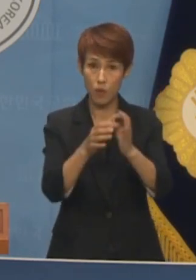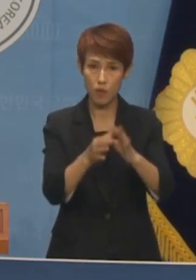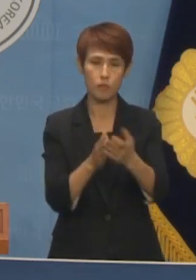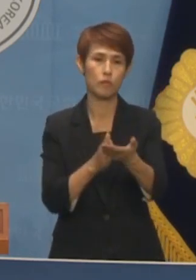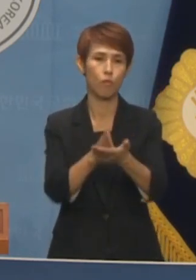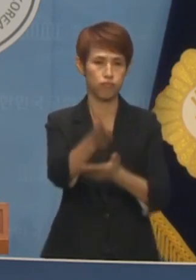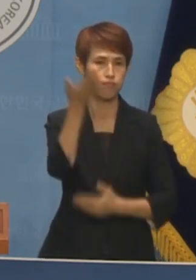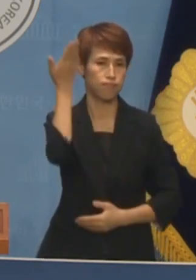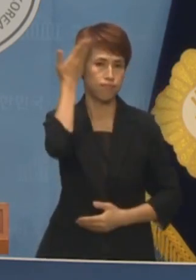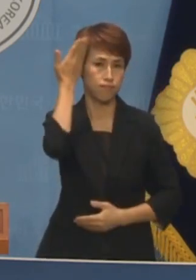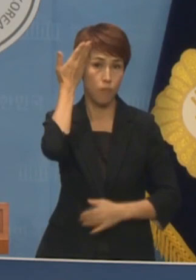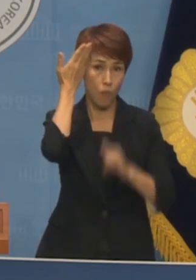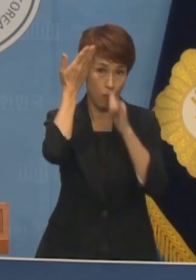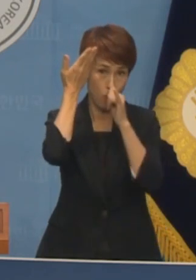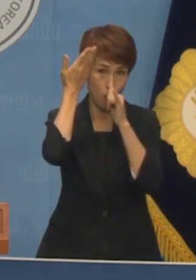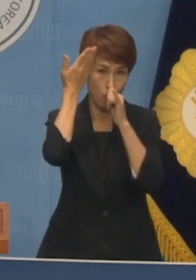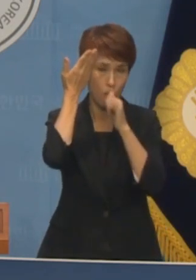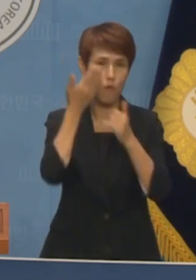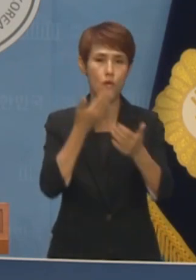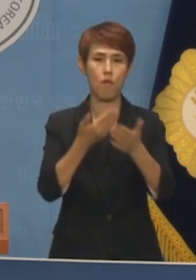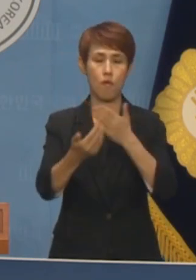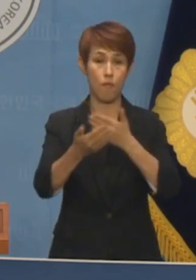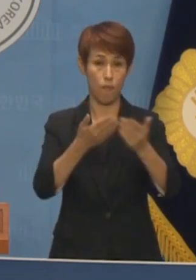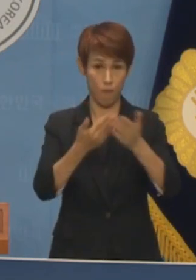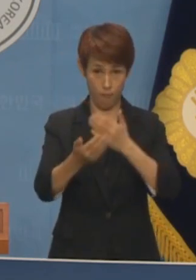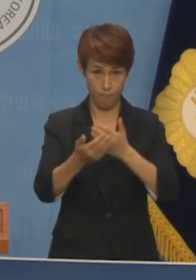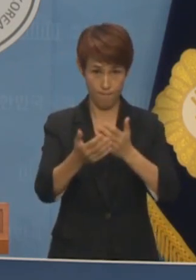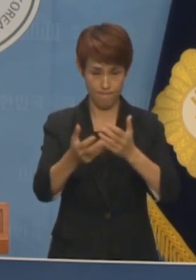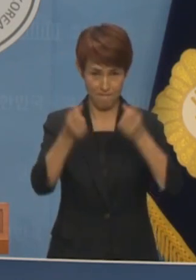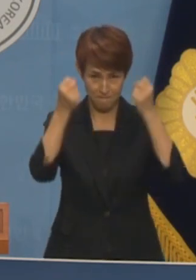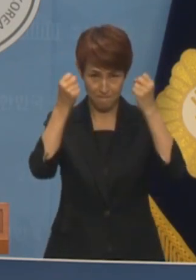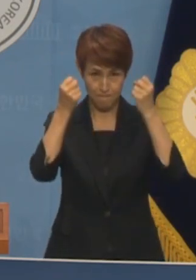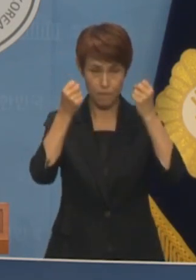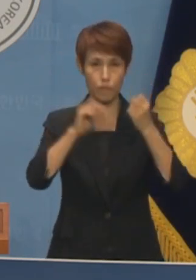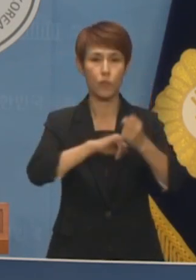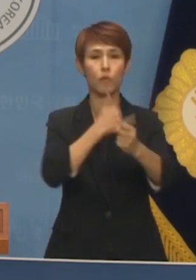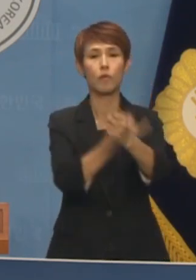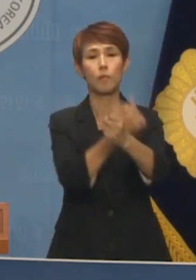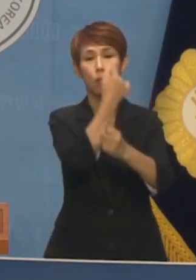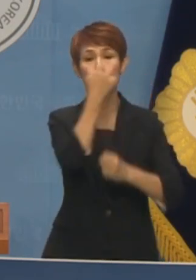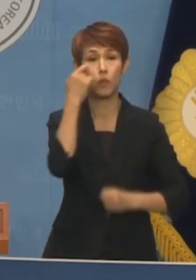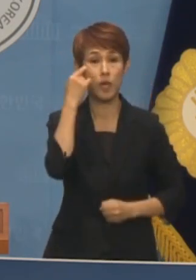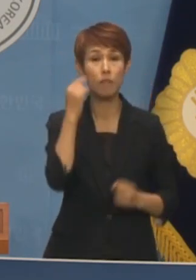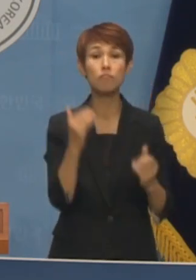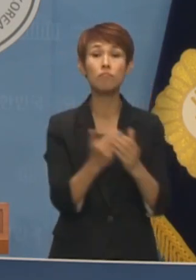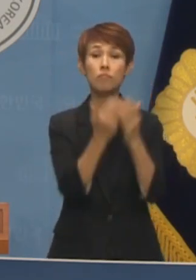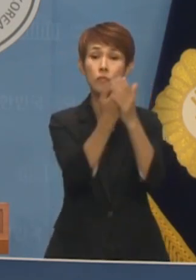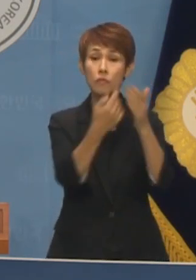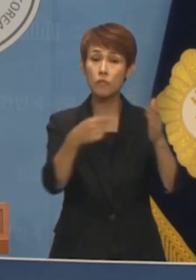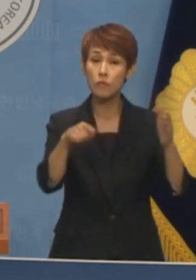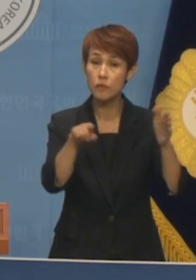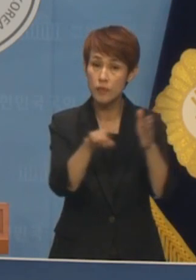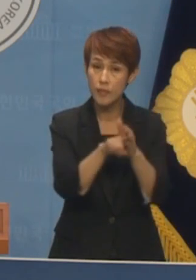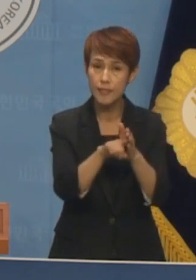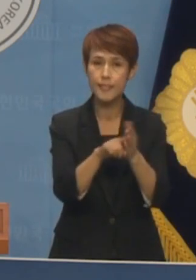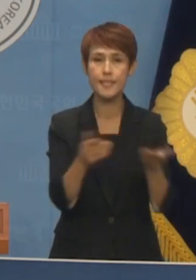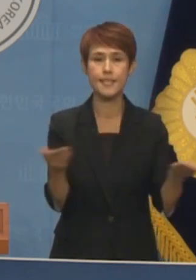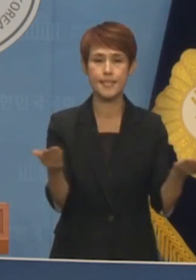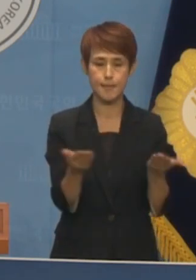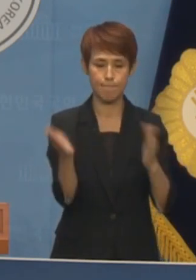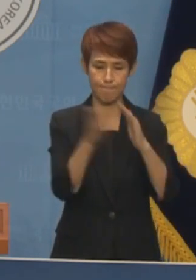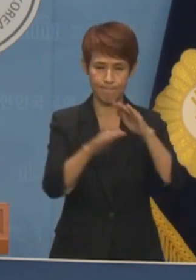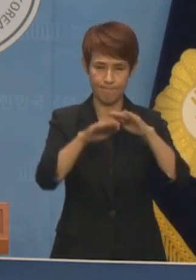전문적인 지식과 경험이 있고 인권의 보장과 향상을 위한 업무를